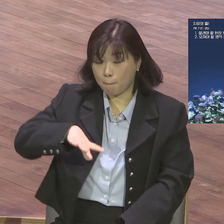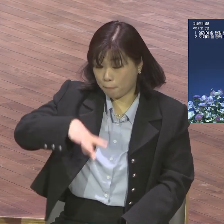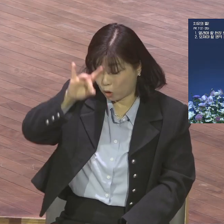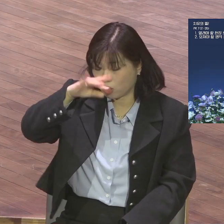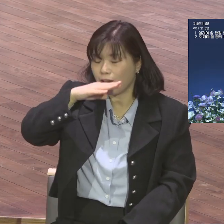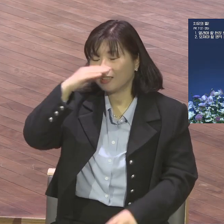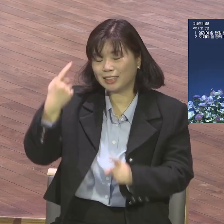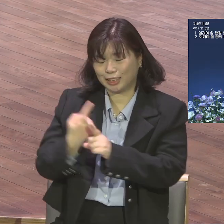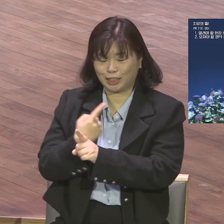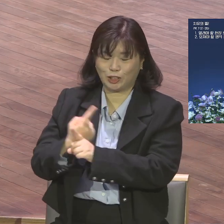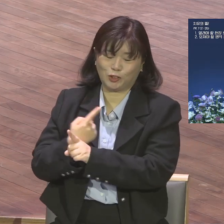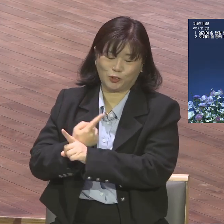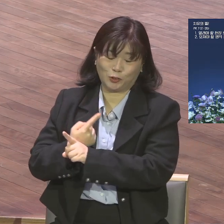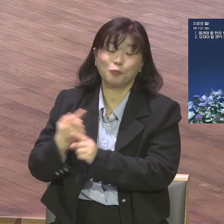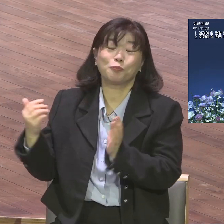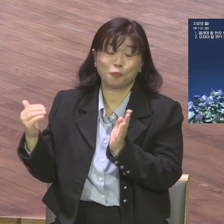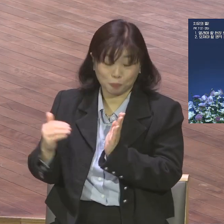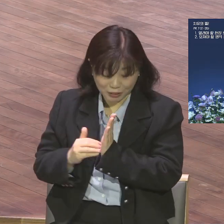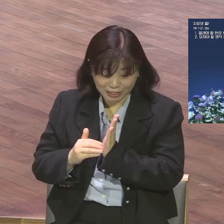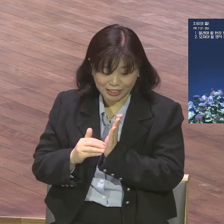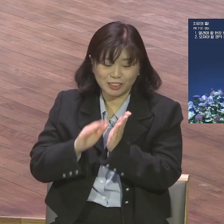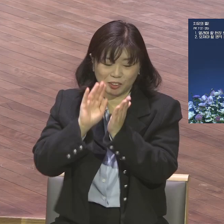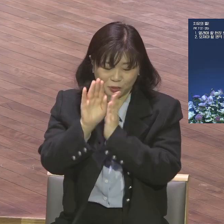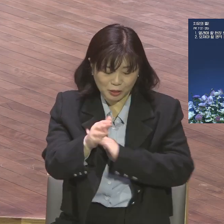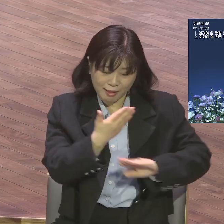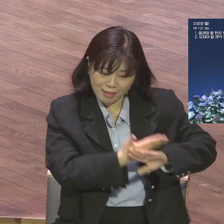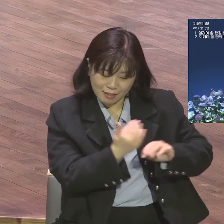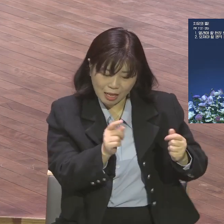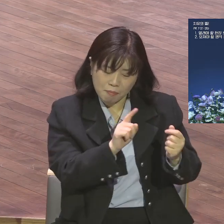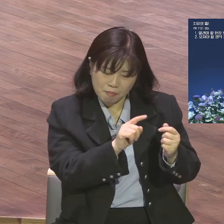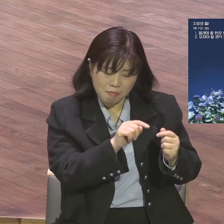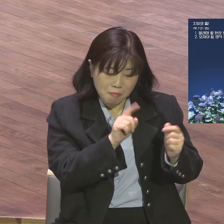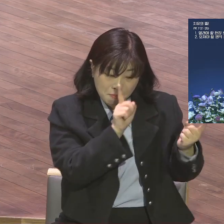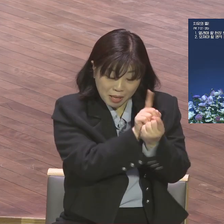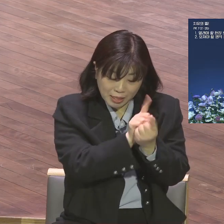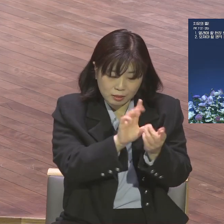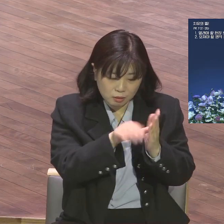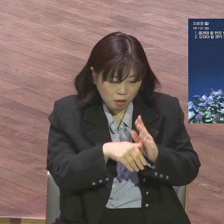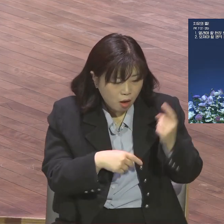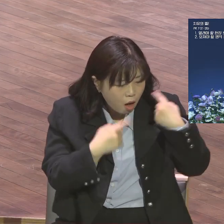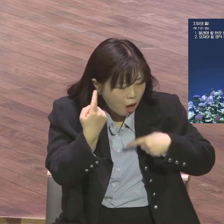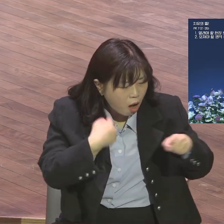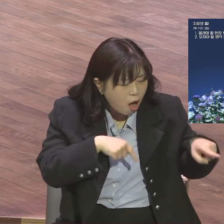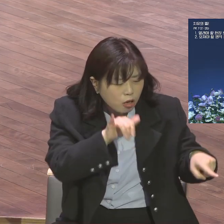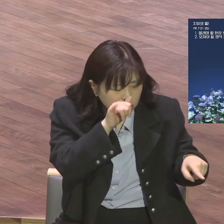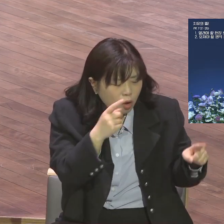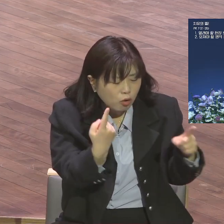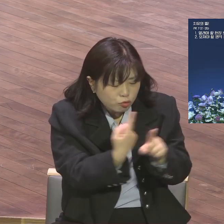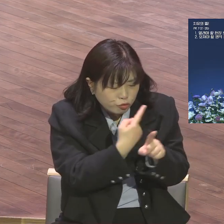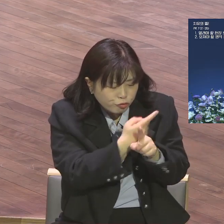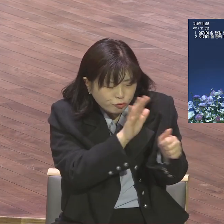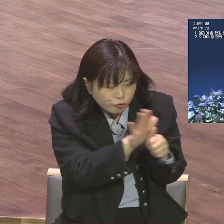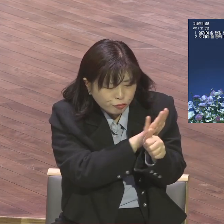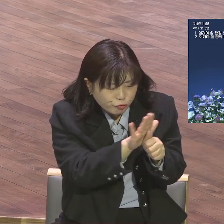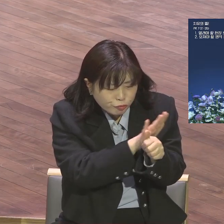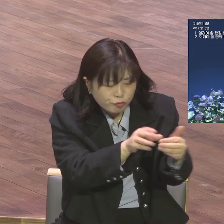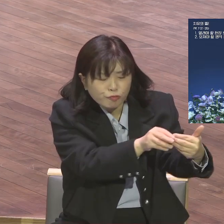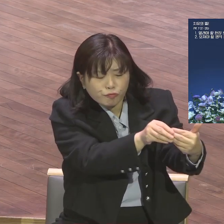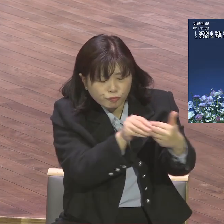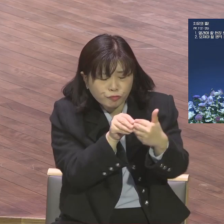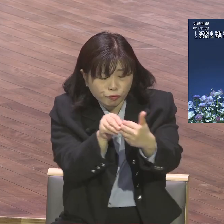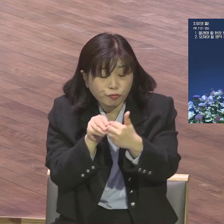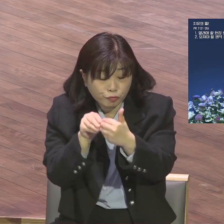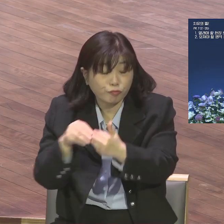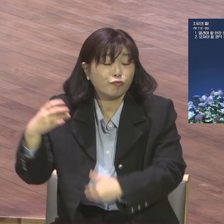되어서 이제 회복의 절대 망대를 당당하게 세워가는 그리스도의 절대 제자들 다